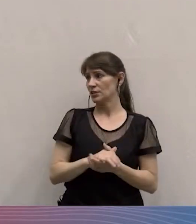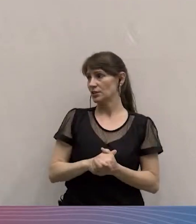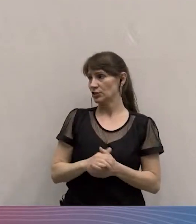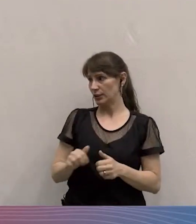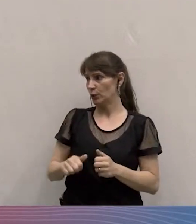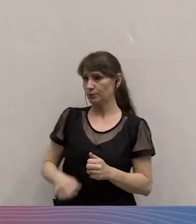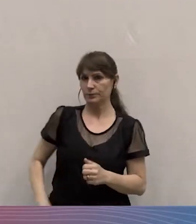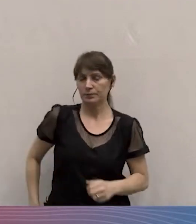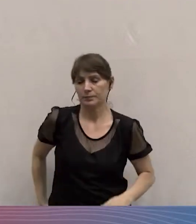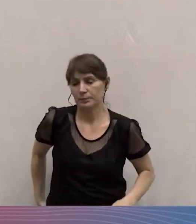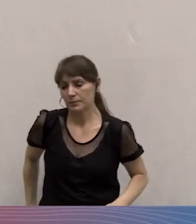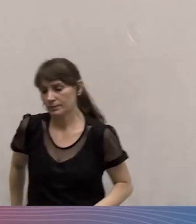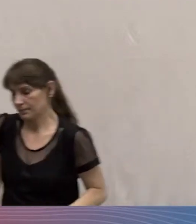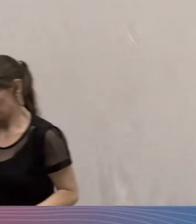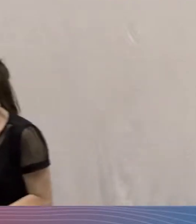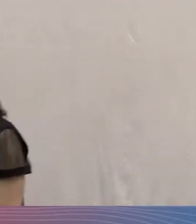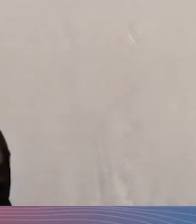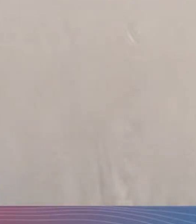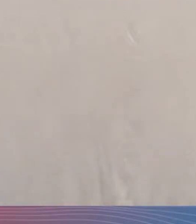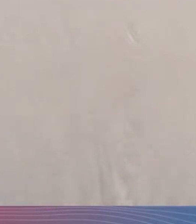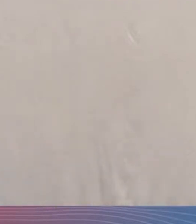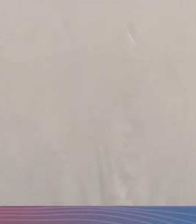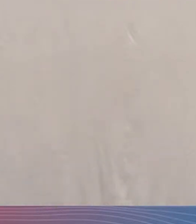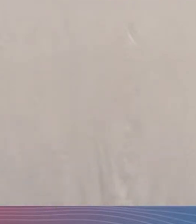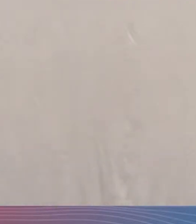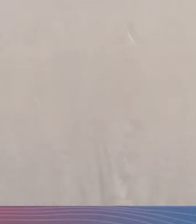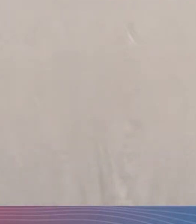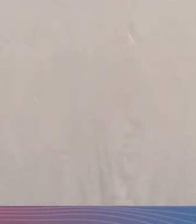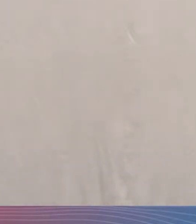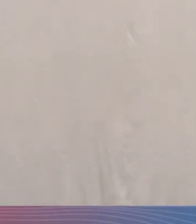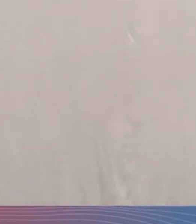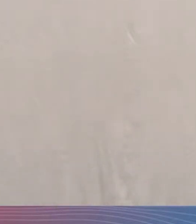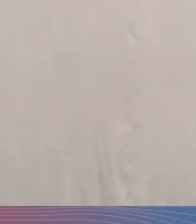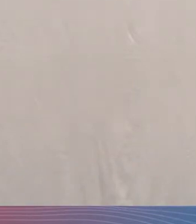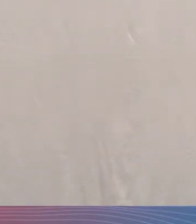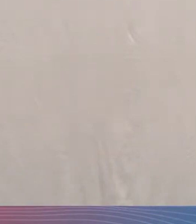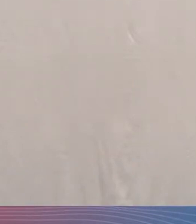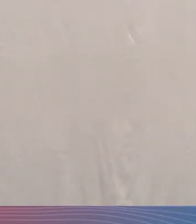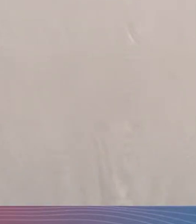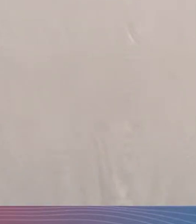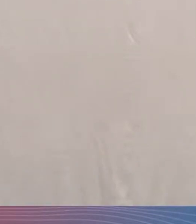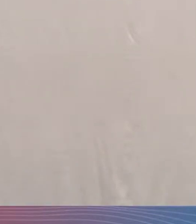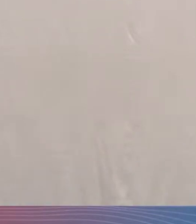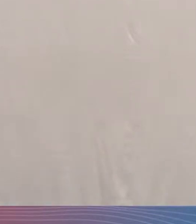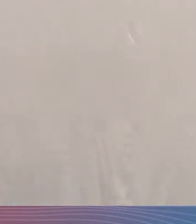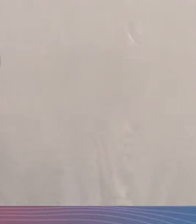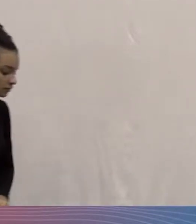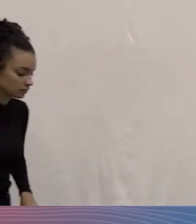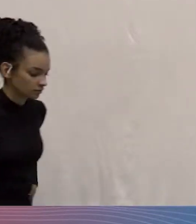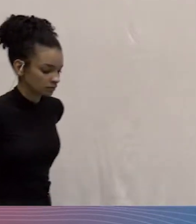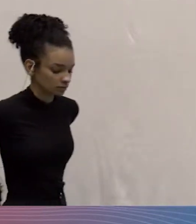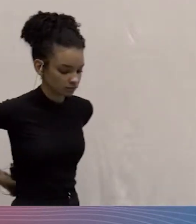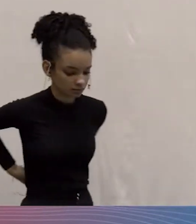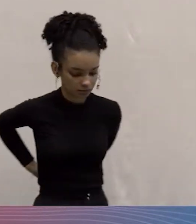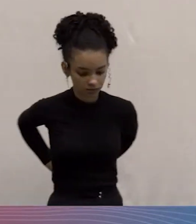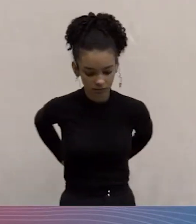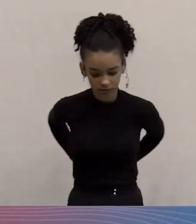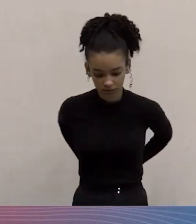como, vocês não me perguntem, não sei responder, deixaram o seu domicílio, do seu